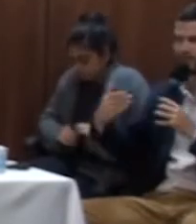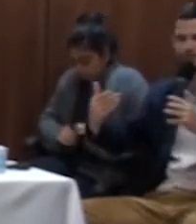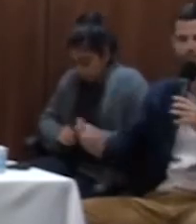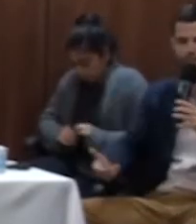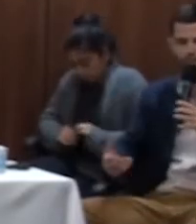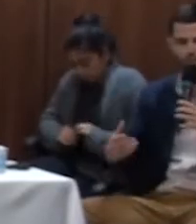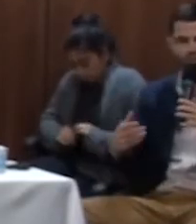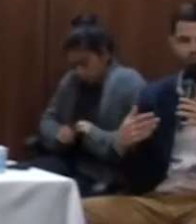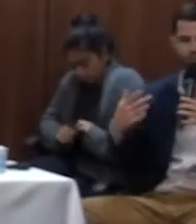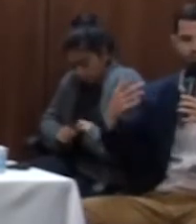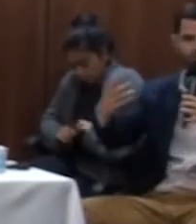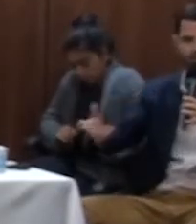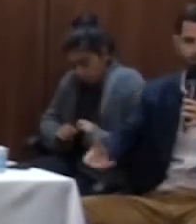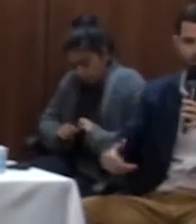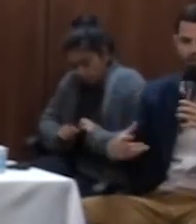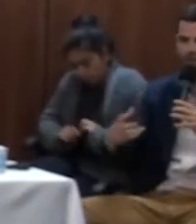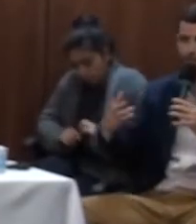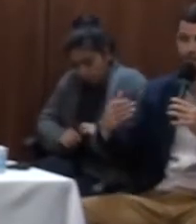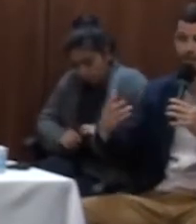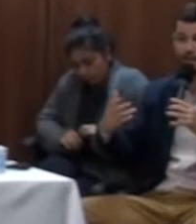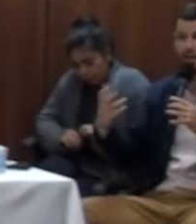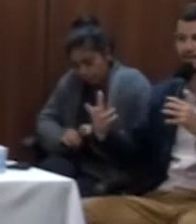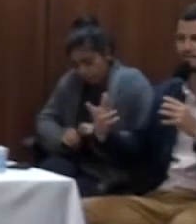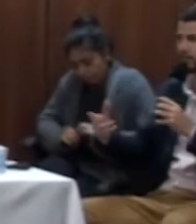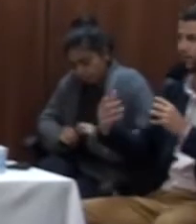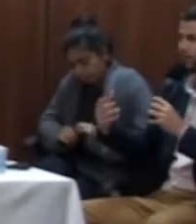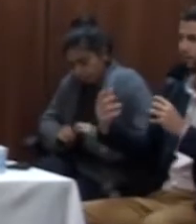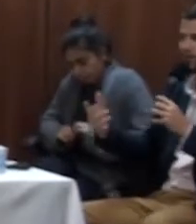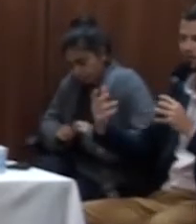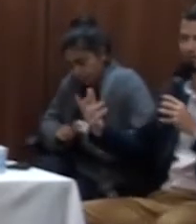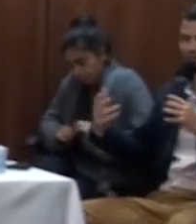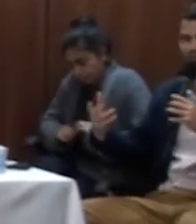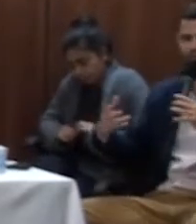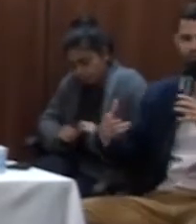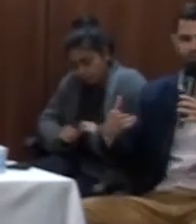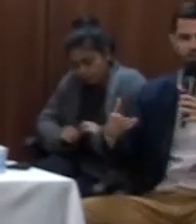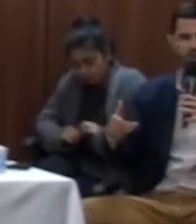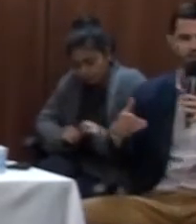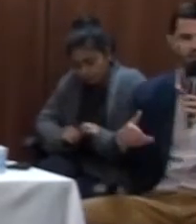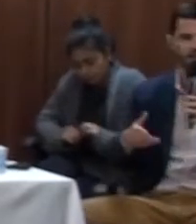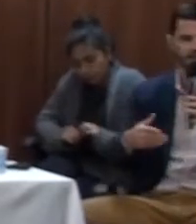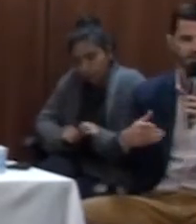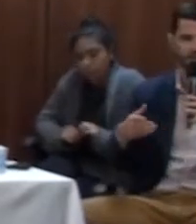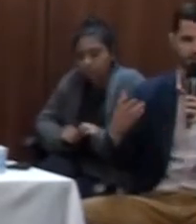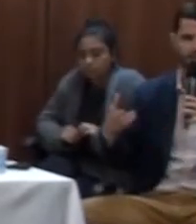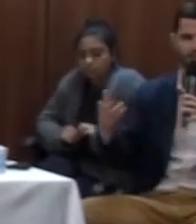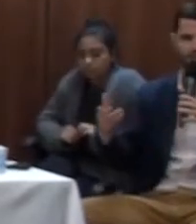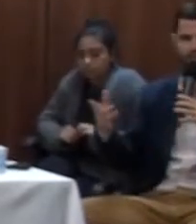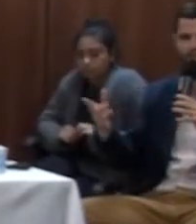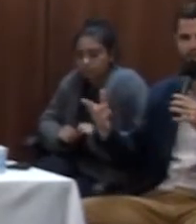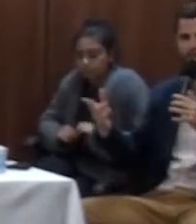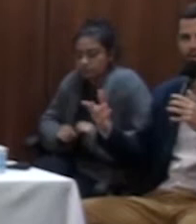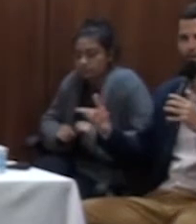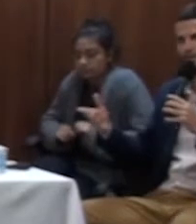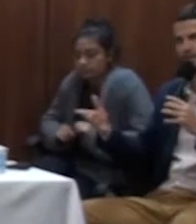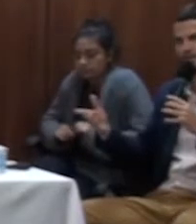hospitais, de ter os equipamentos públicos, de contratação de médicos e de realização do maior número de atividades diretas, principalmente no que